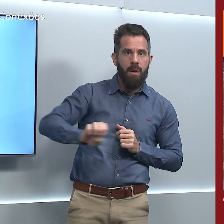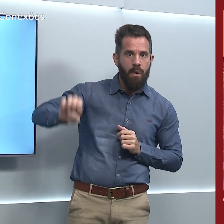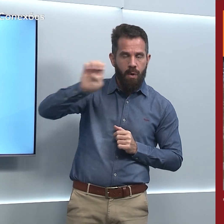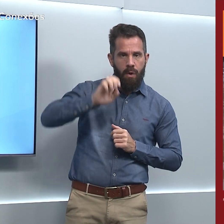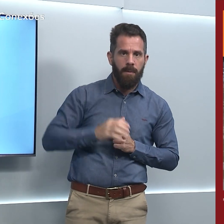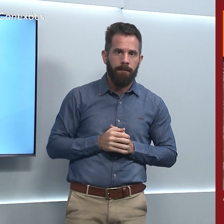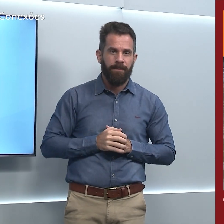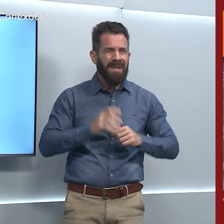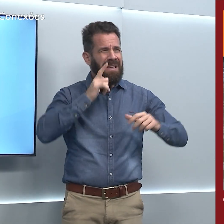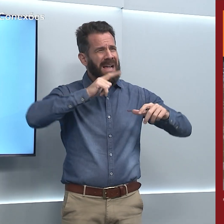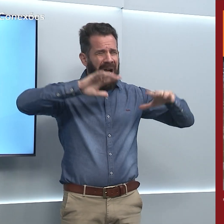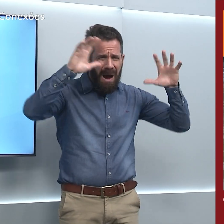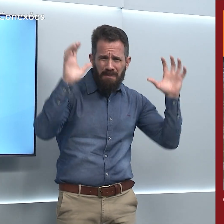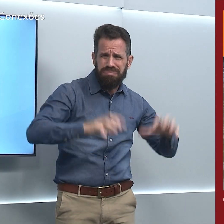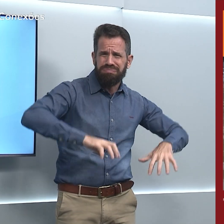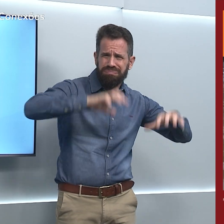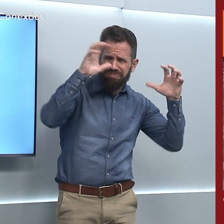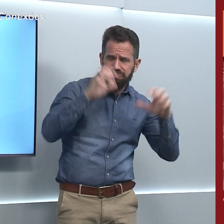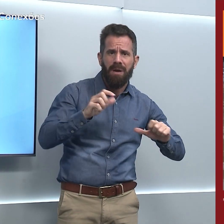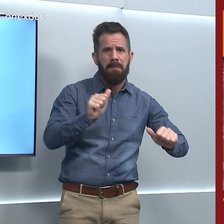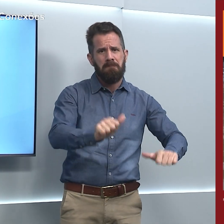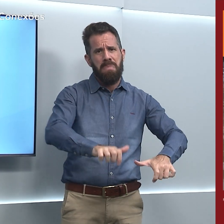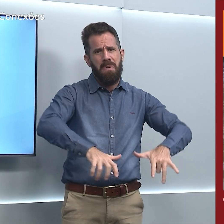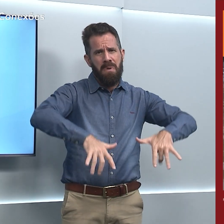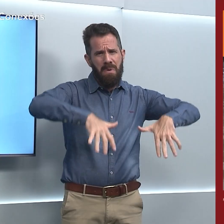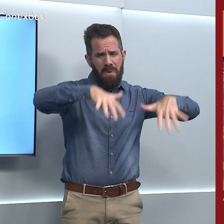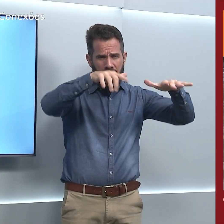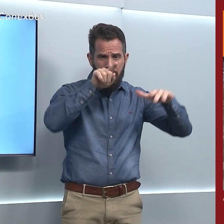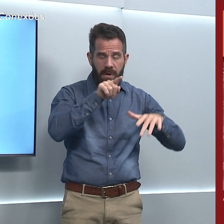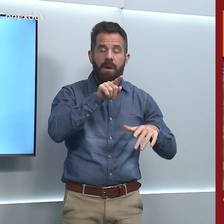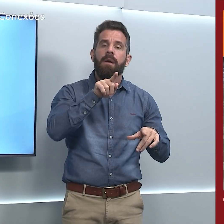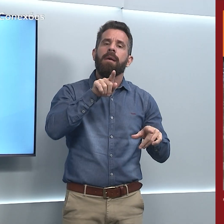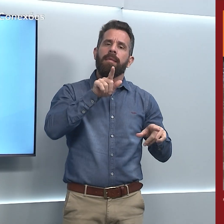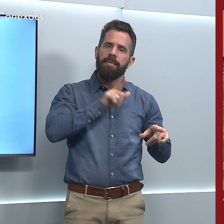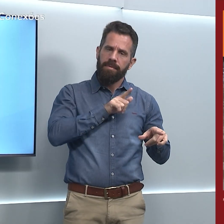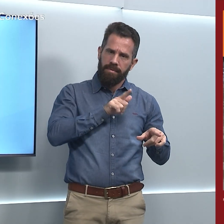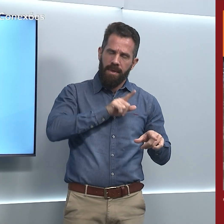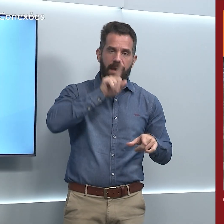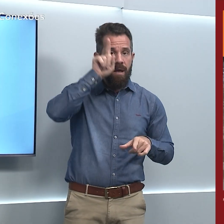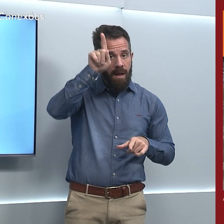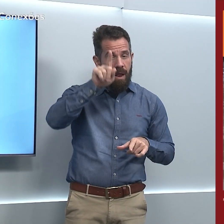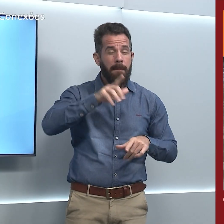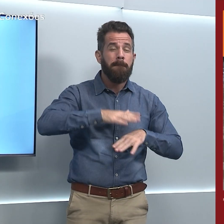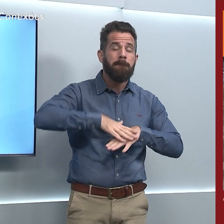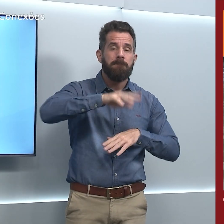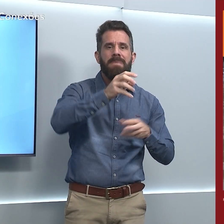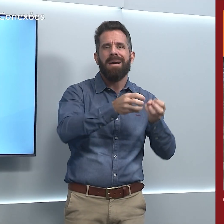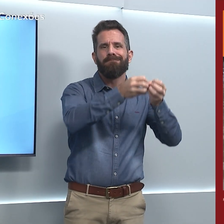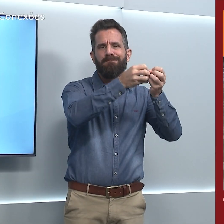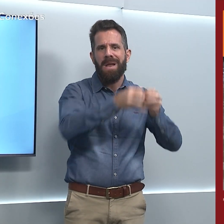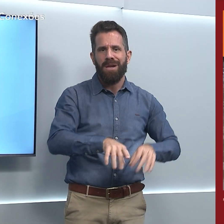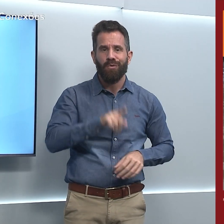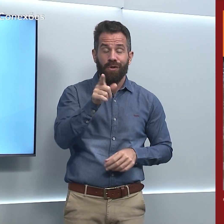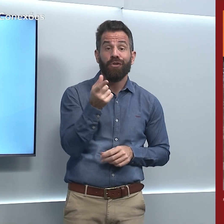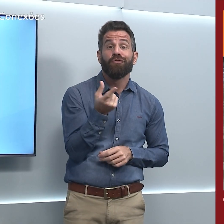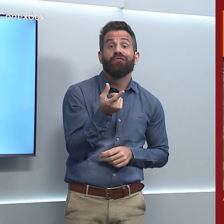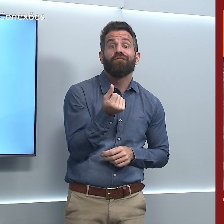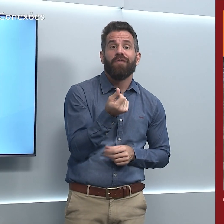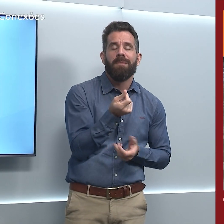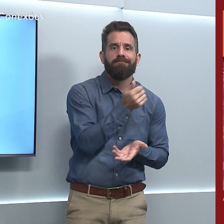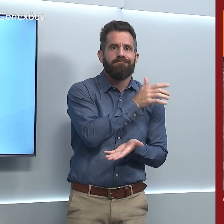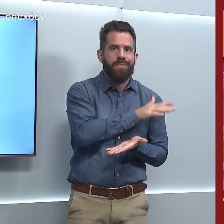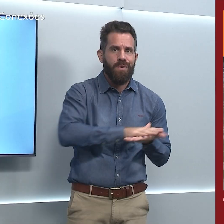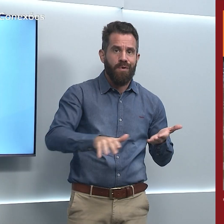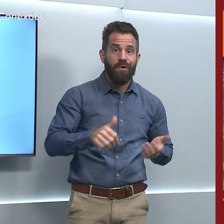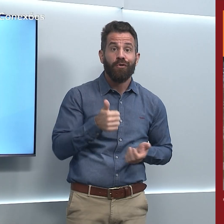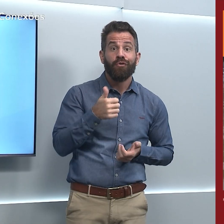climáticos extremos, mais custosos para a Europa. Eles causaram danos superiores a 18 bilhões